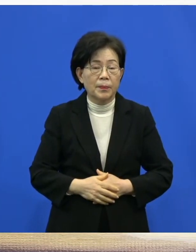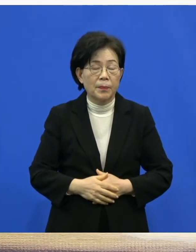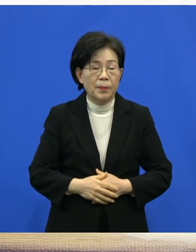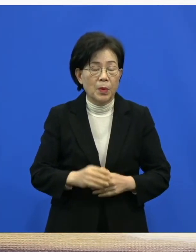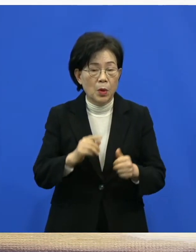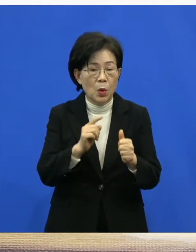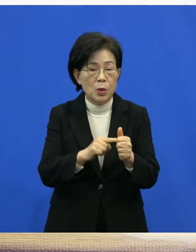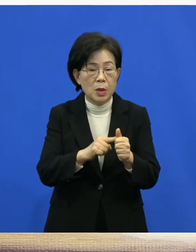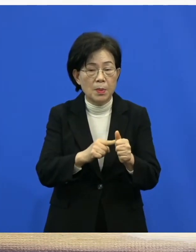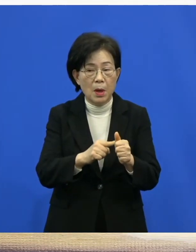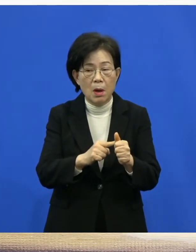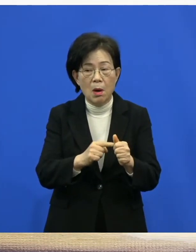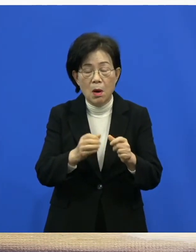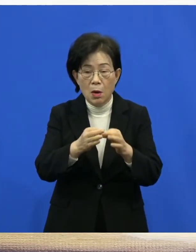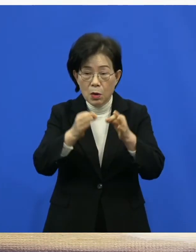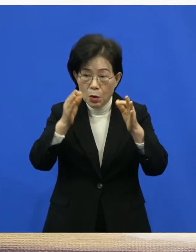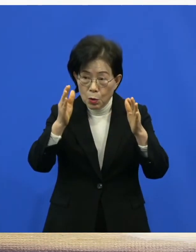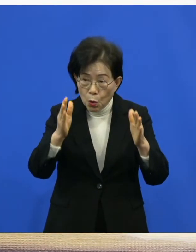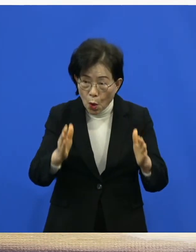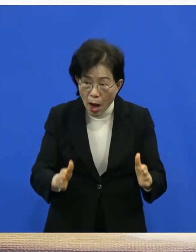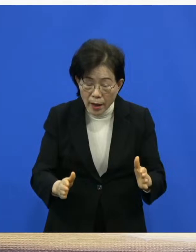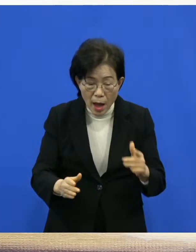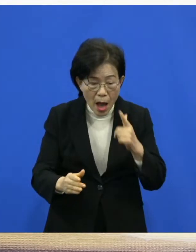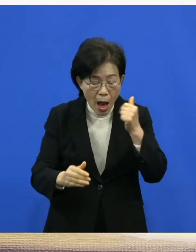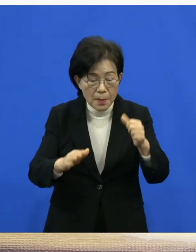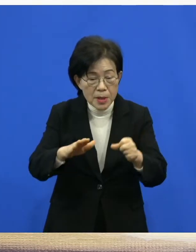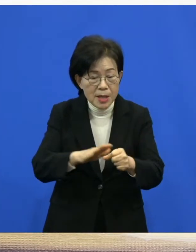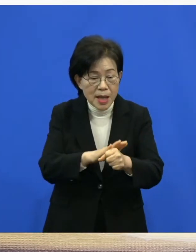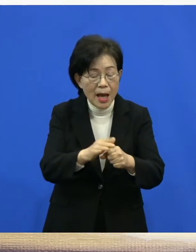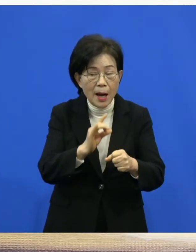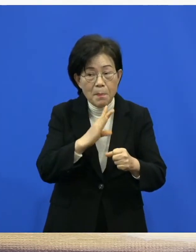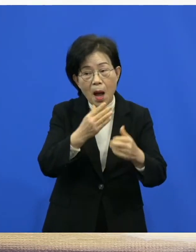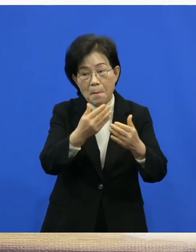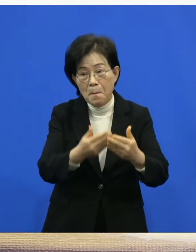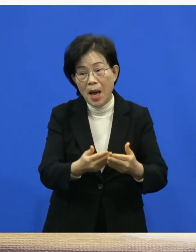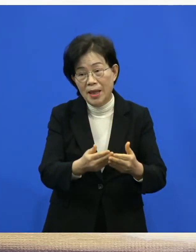요셉은 그동안 바닥을 본 적이 없습니다. 그는 아버지의 사랑만 받아왔습니다.